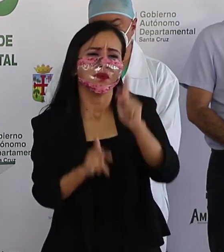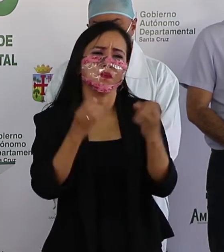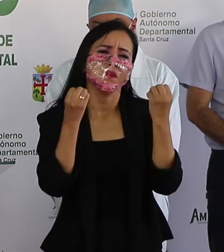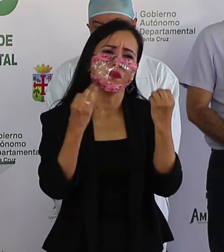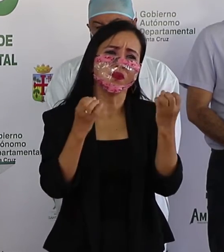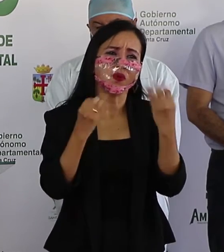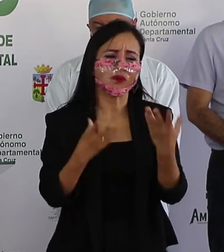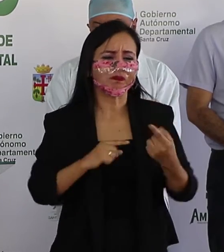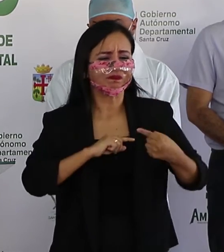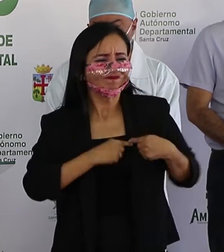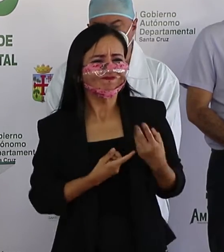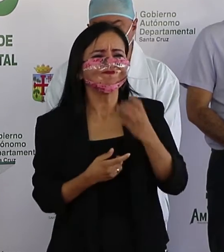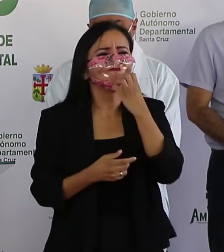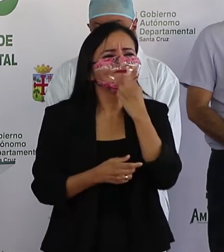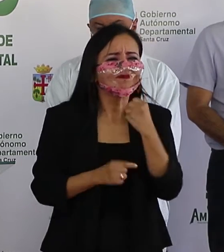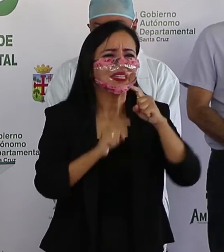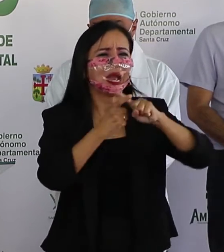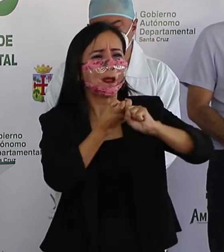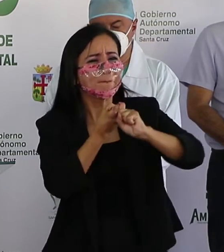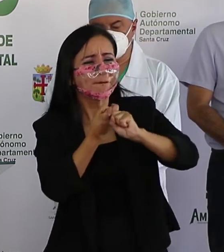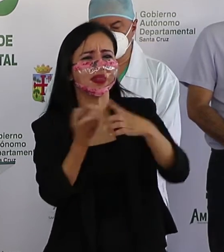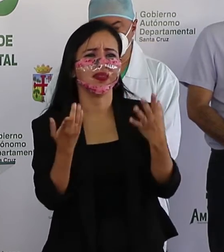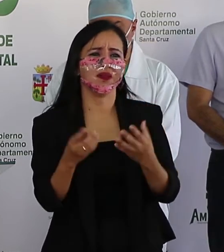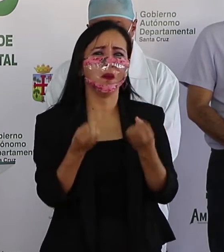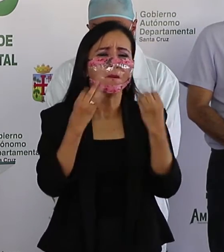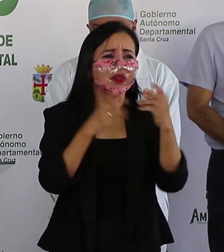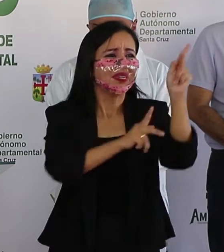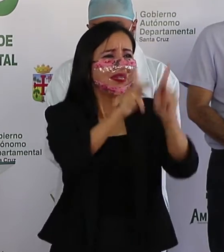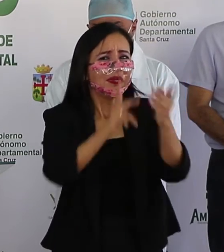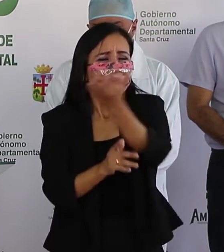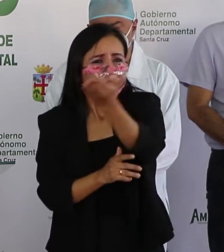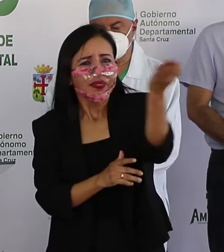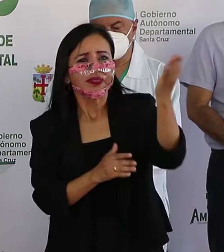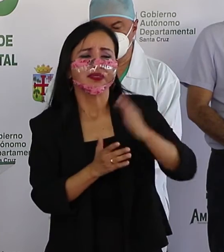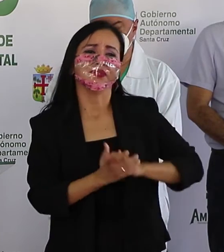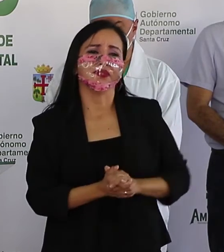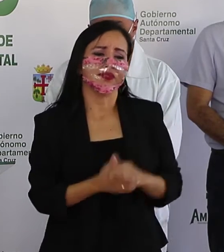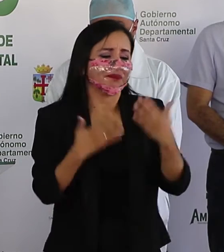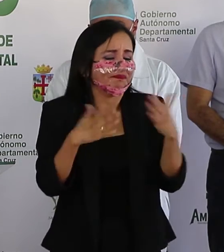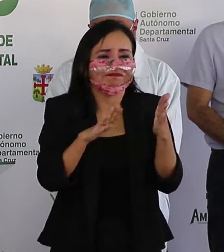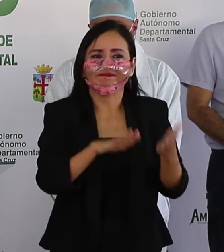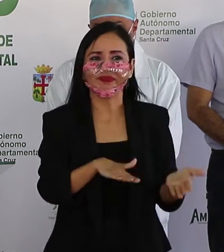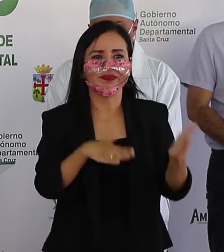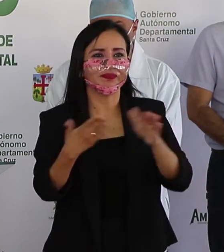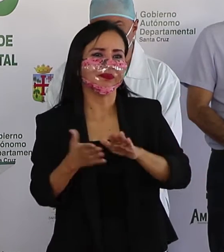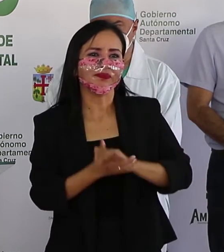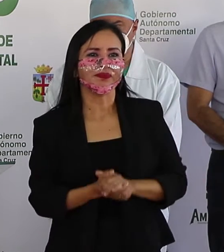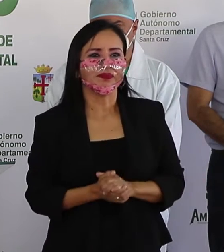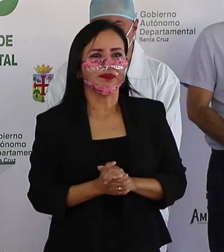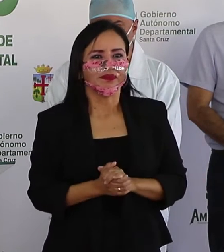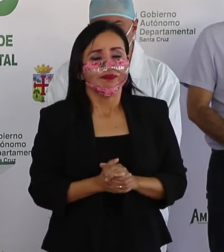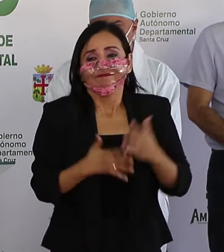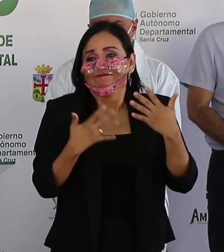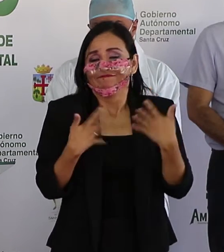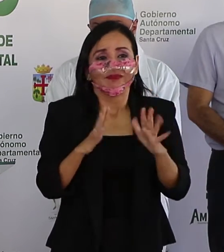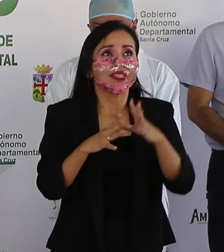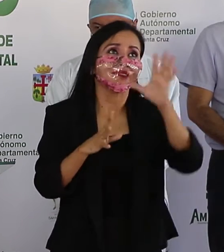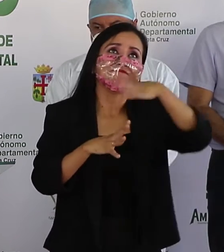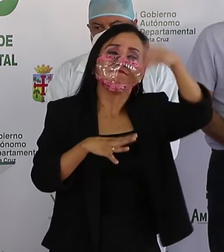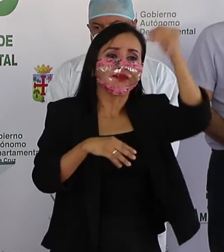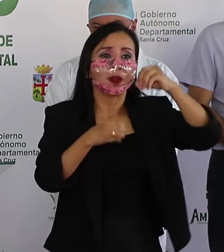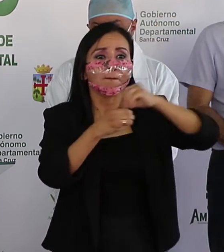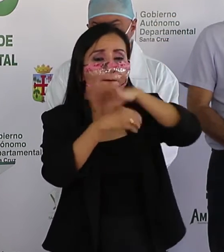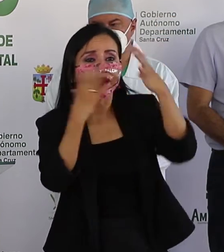de mucha gente querida, de mucha gente amiga, de muchos ciudadanos que ha tenido, que ha cobrado